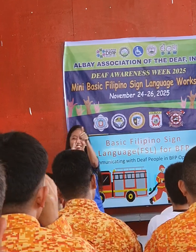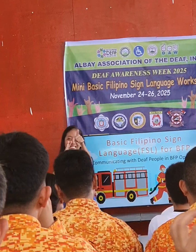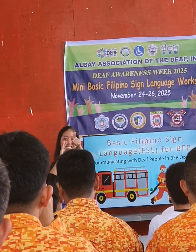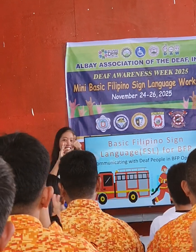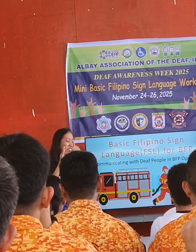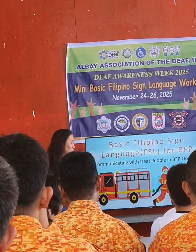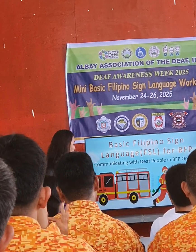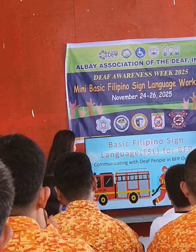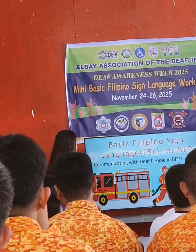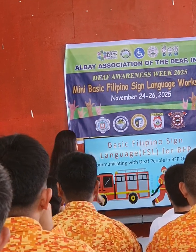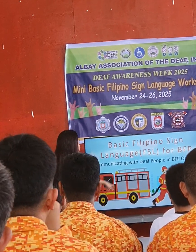Okay. Next.